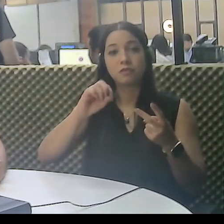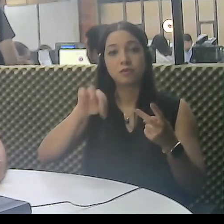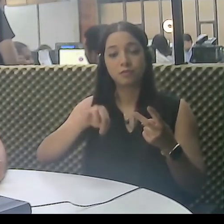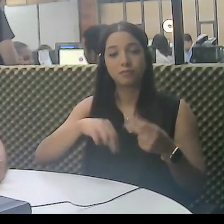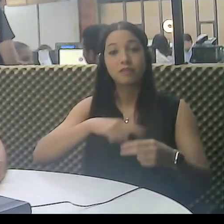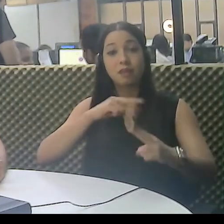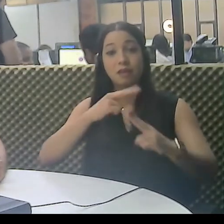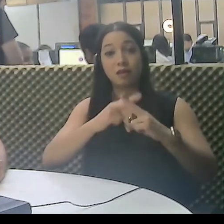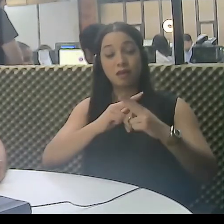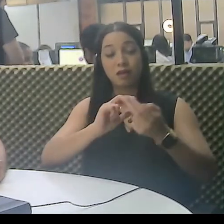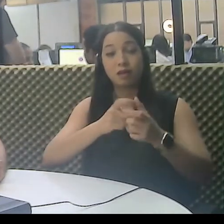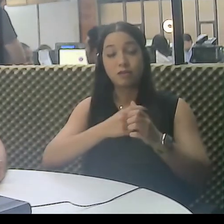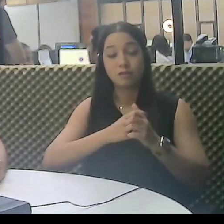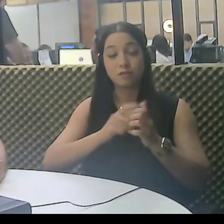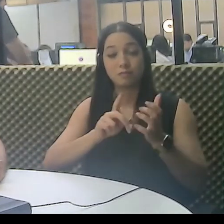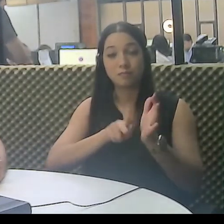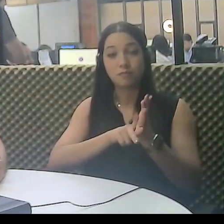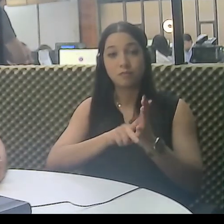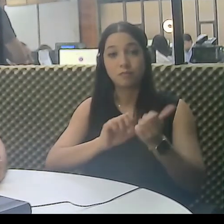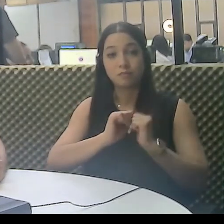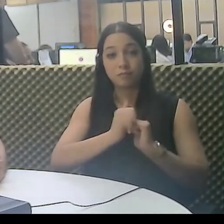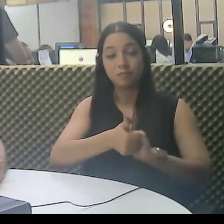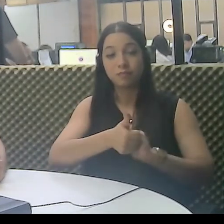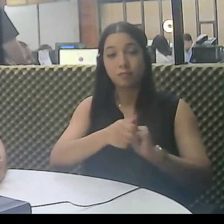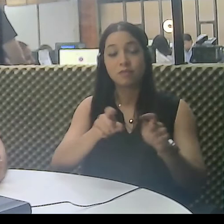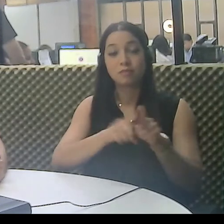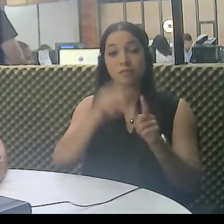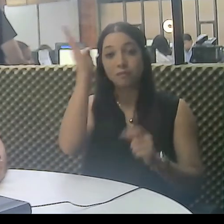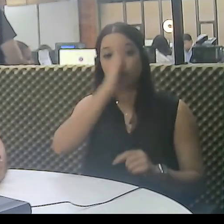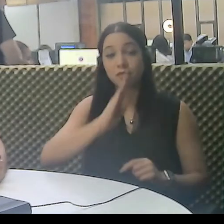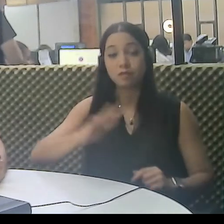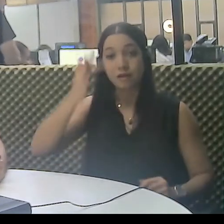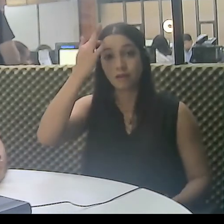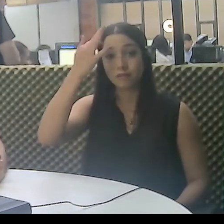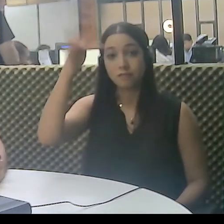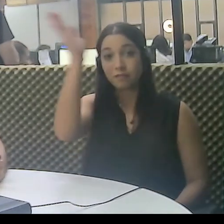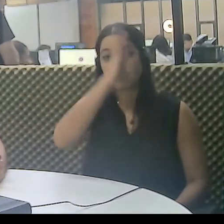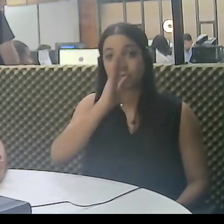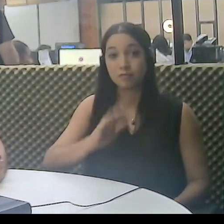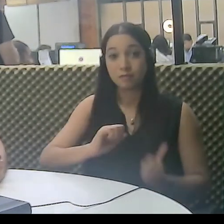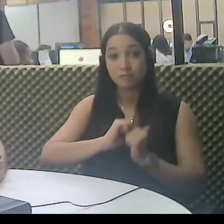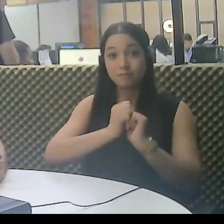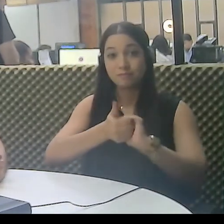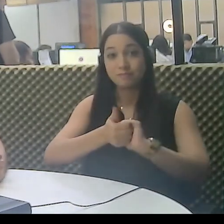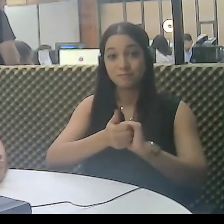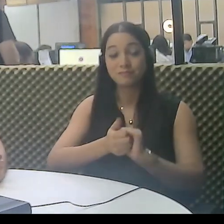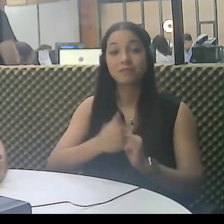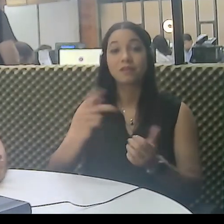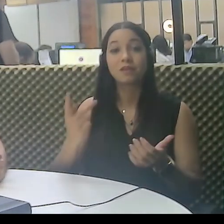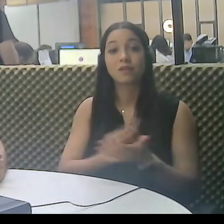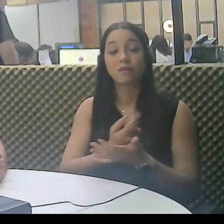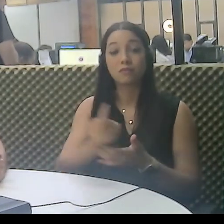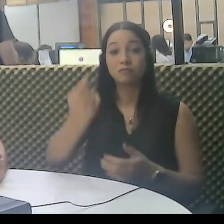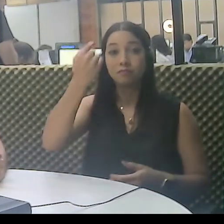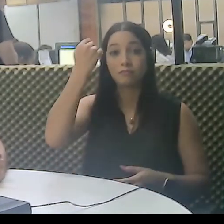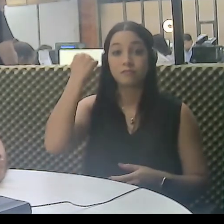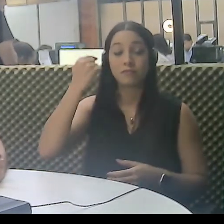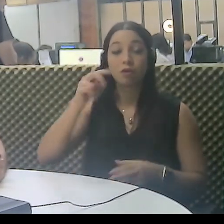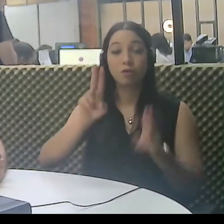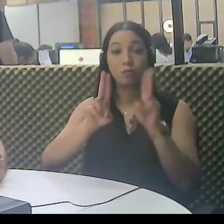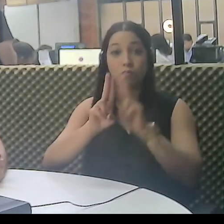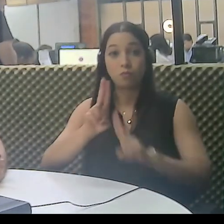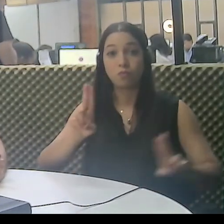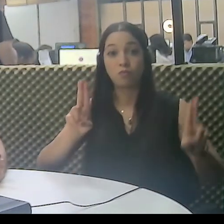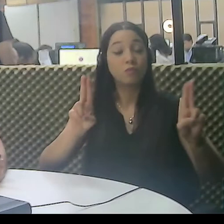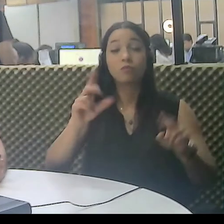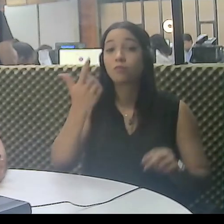de Atletismo e o Desafio Comitê Paralímpico Brasileiro e Confederação Brasileira de Atletismo, que aconteceram no campus da Universidade